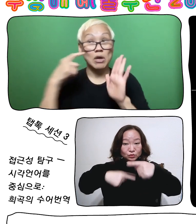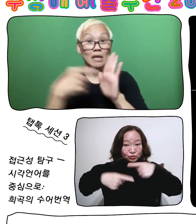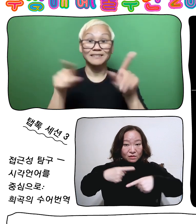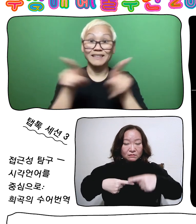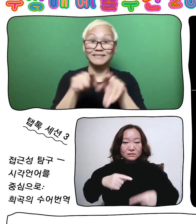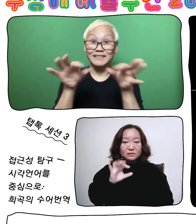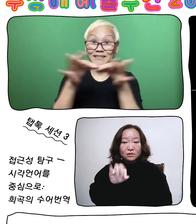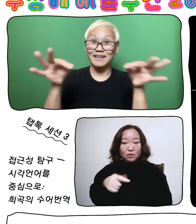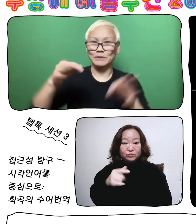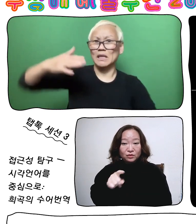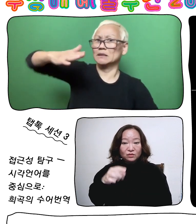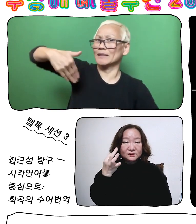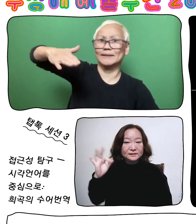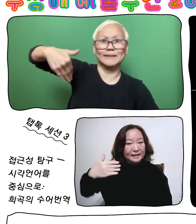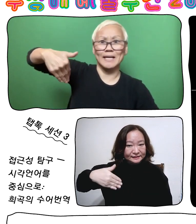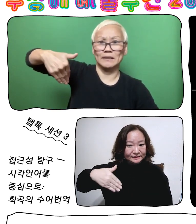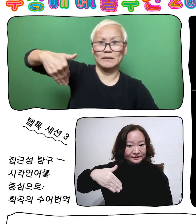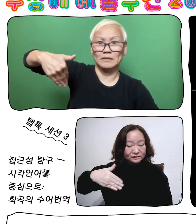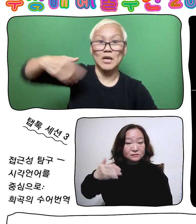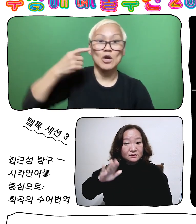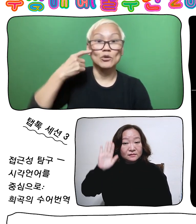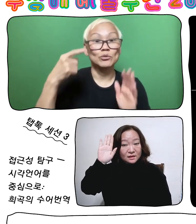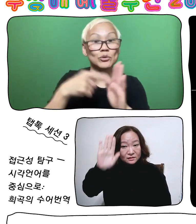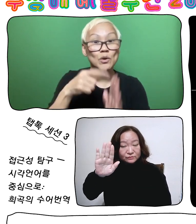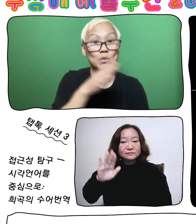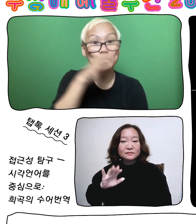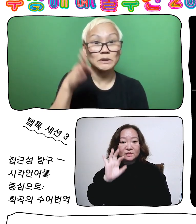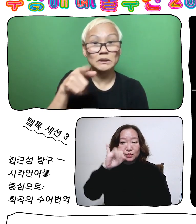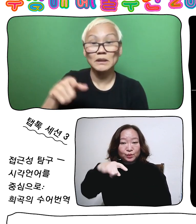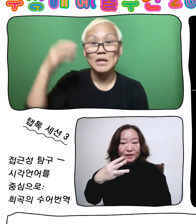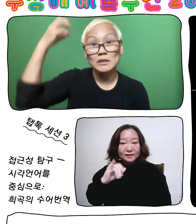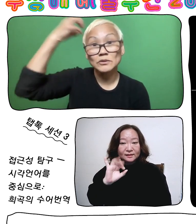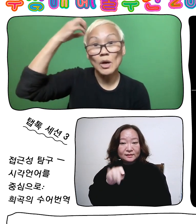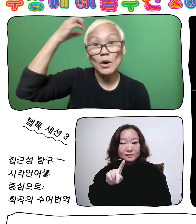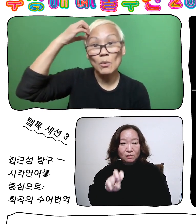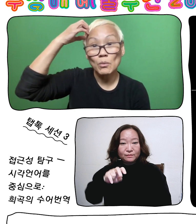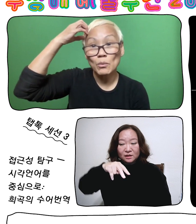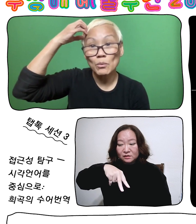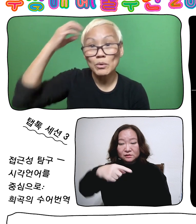당시 미국 수어는 언어로서 인정받기 전이었는데요.